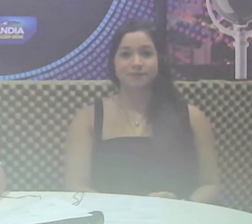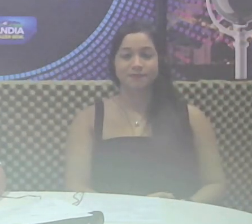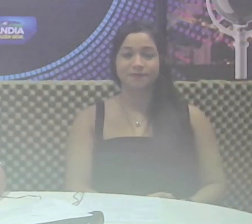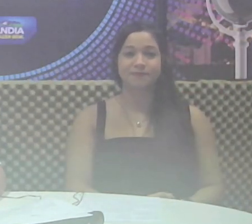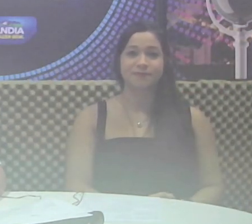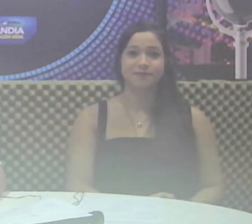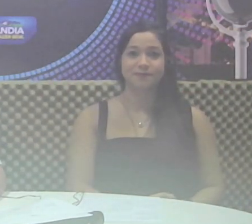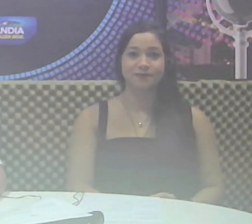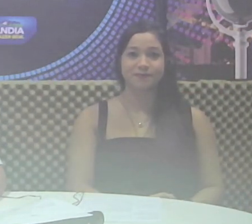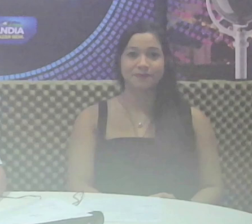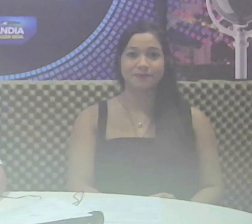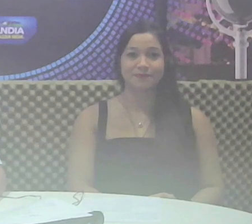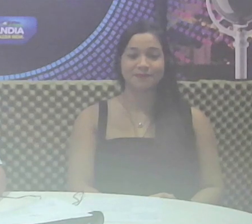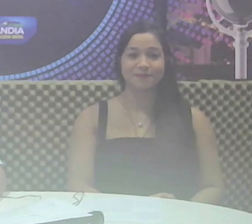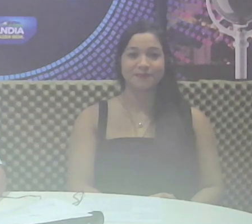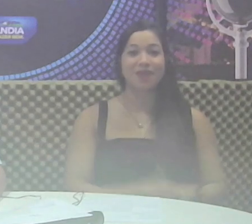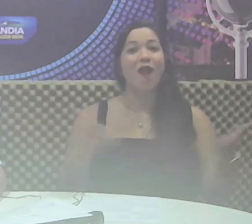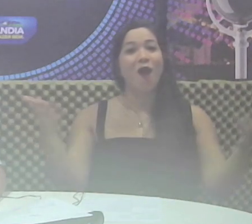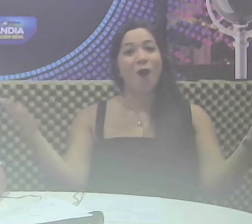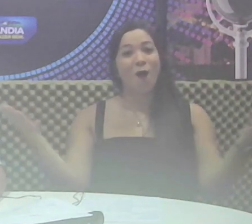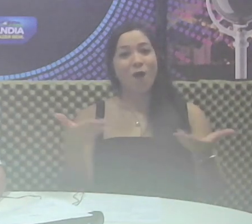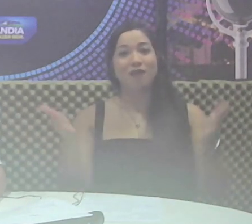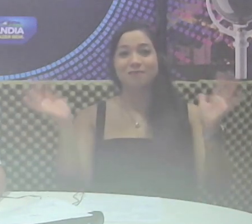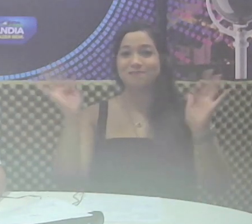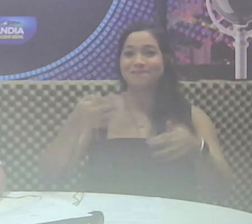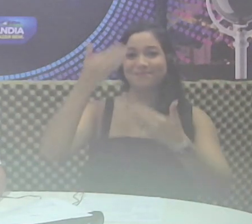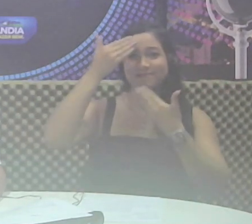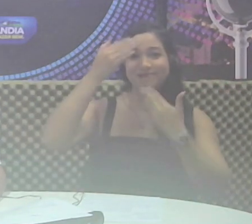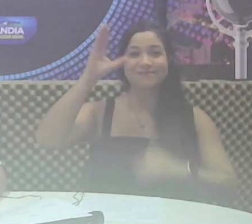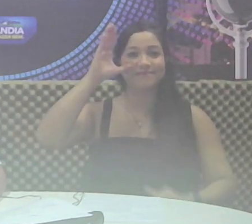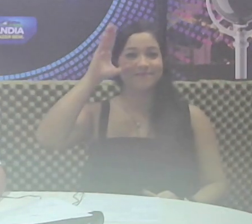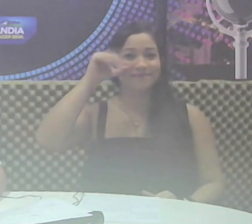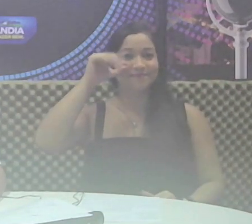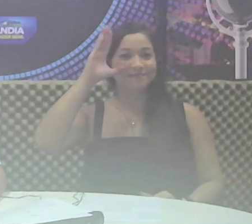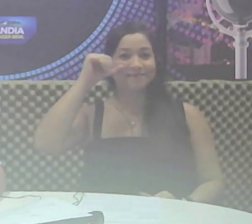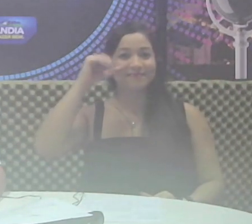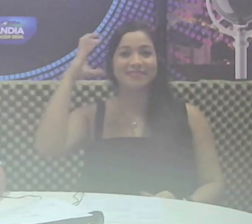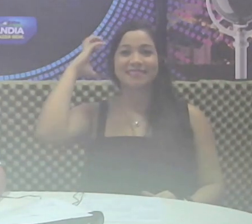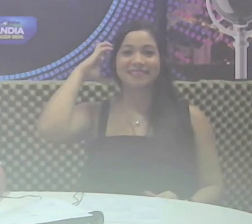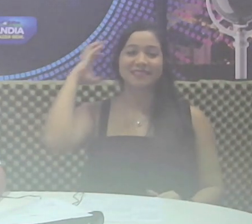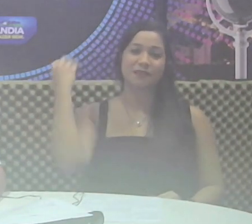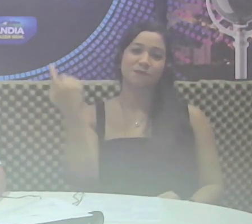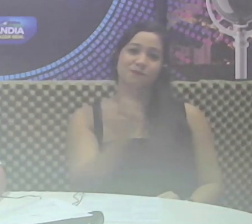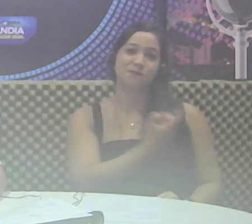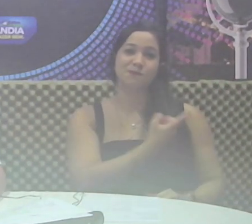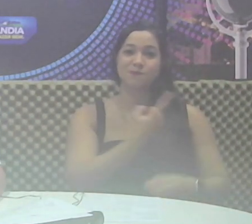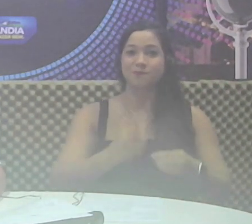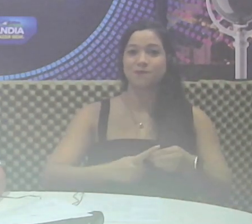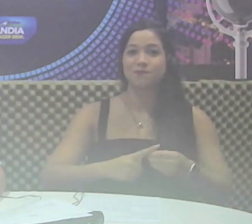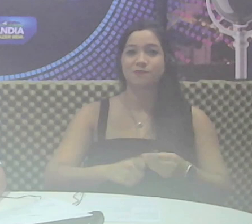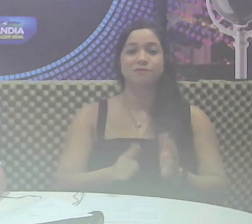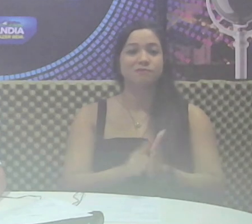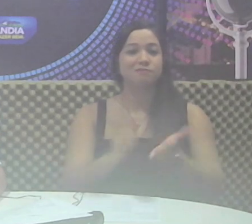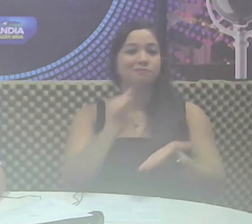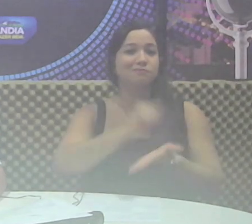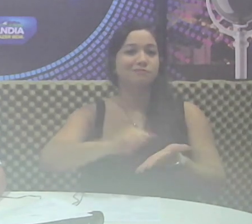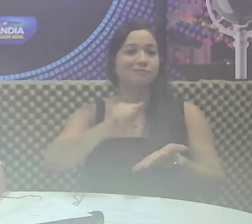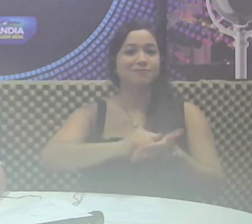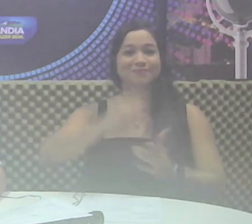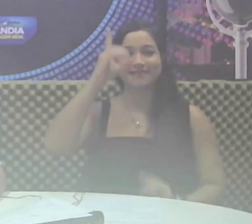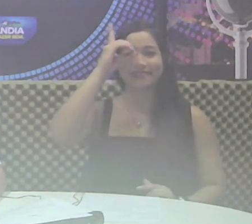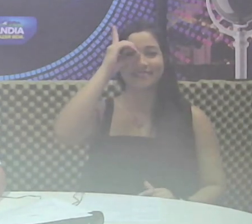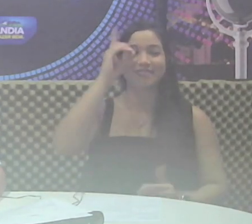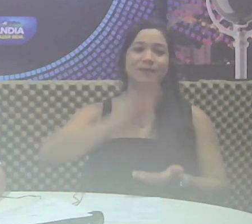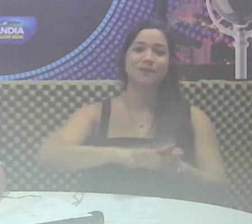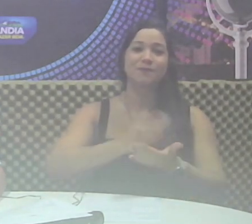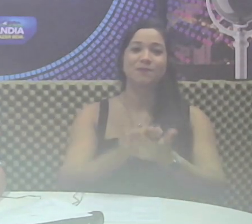notícias. A edição de hoje fica por aqui. Obrigado pela sua audiência. Rádio Nossa Cidade. Edição Daniela